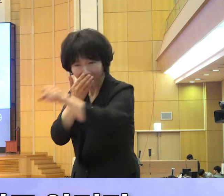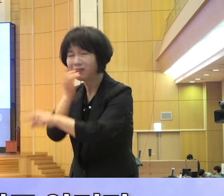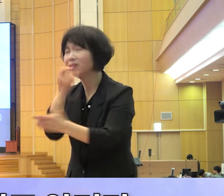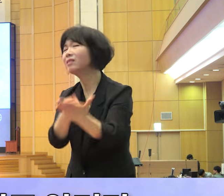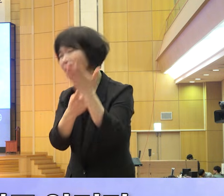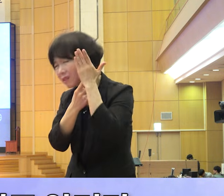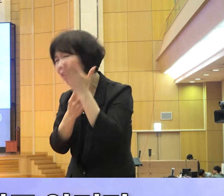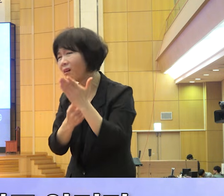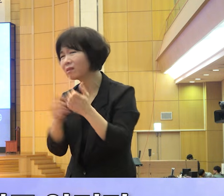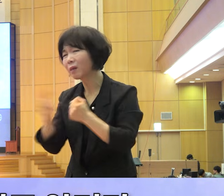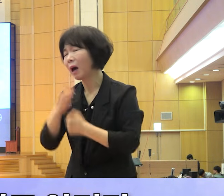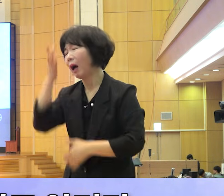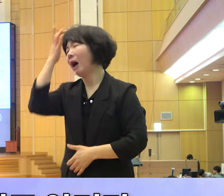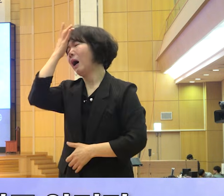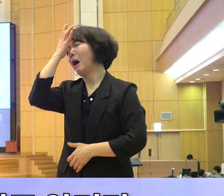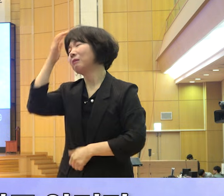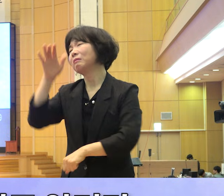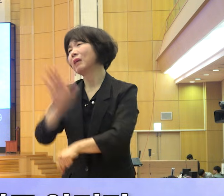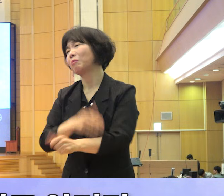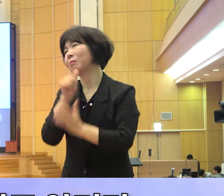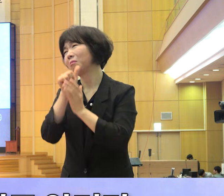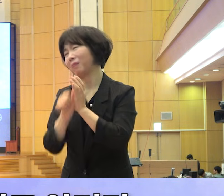그러잖아요. 그러니까 잘못되는 거란 말이에요.